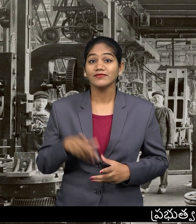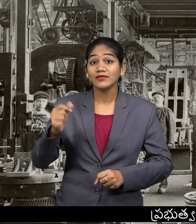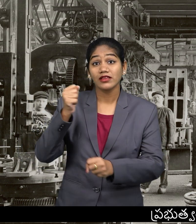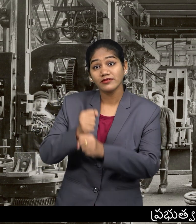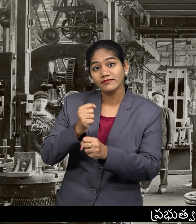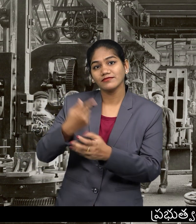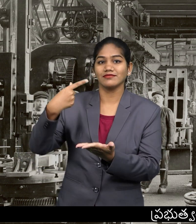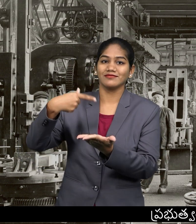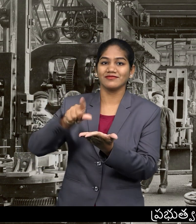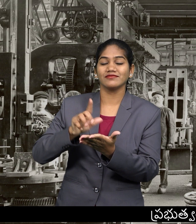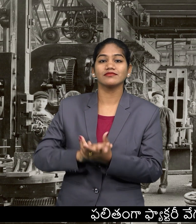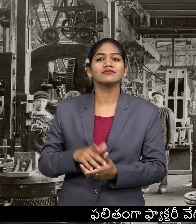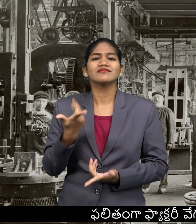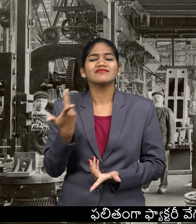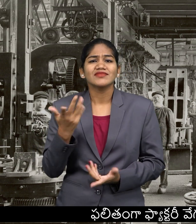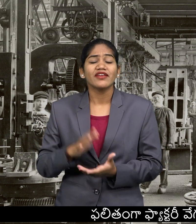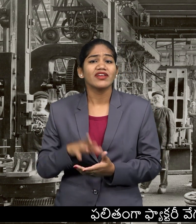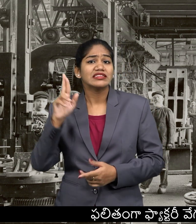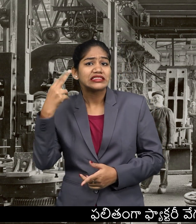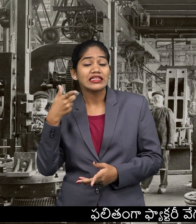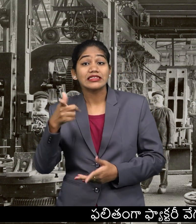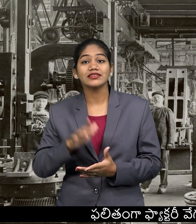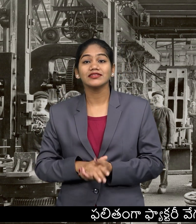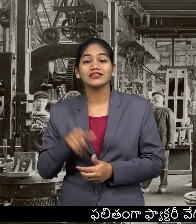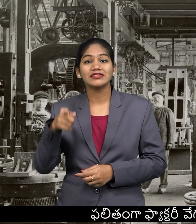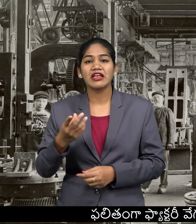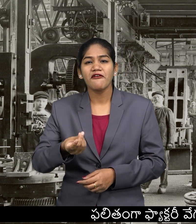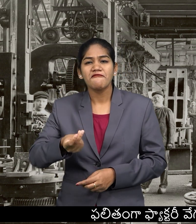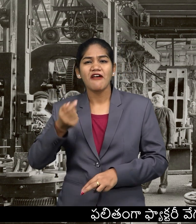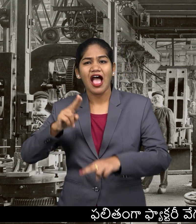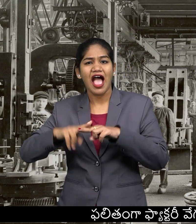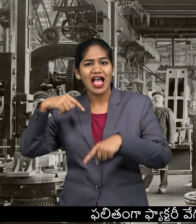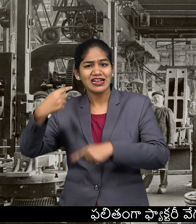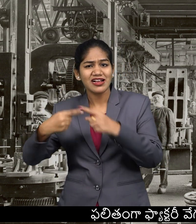ప్రభుత్వం ఆమోదించింది. ఫలితంగా ఫ్యాక్టరీ వేగంగా అభివృద్ధి చెందుతుంది.